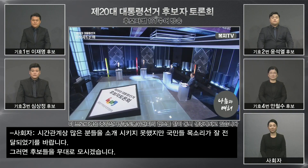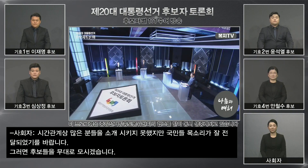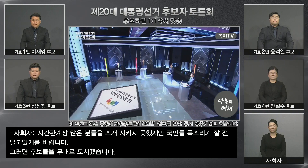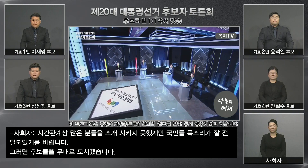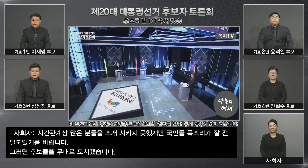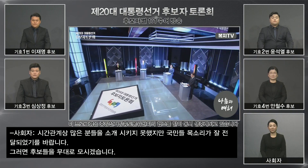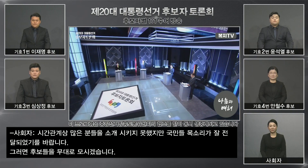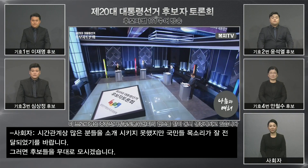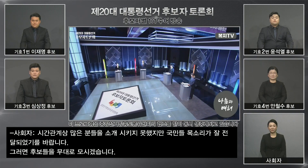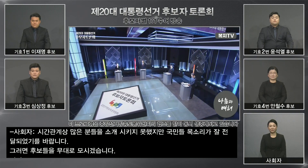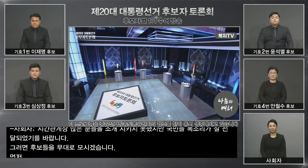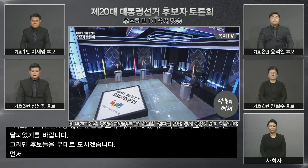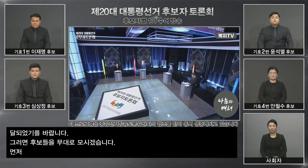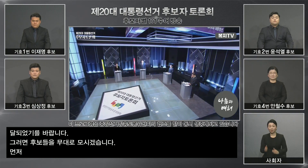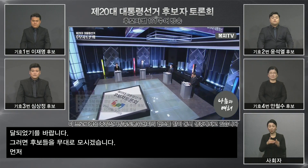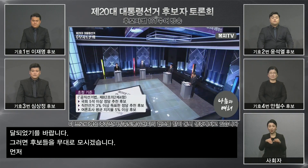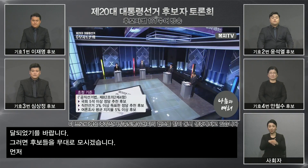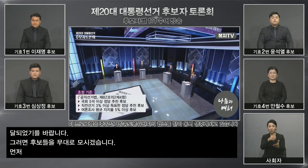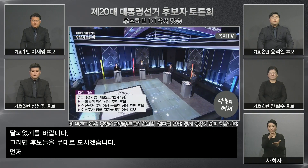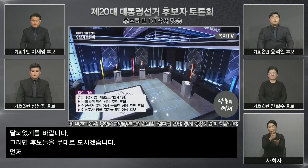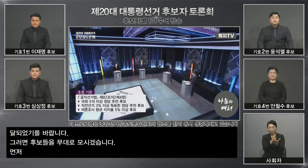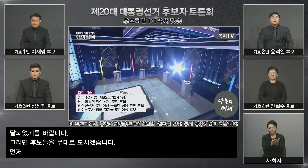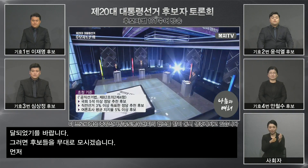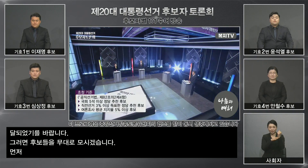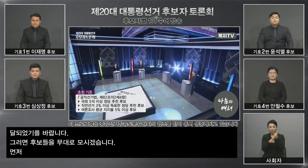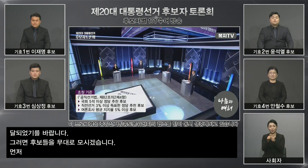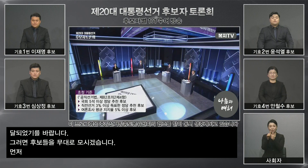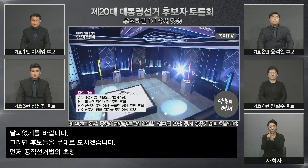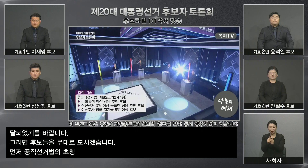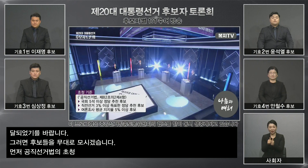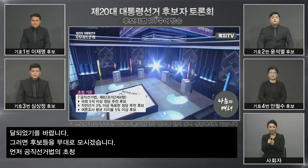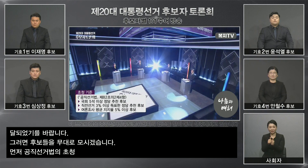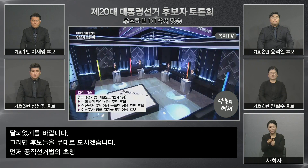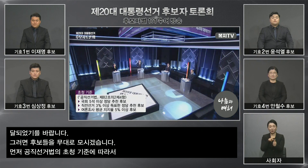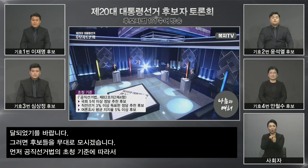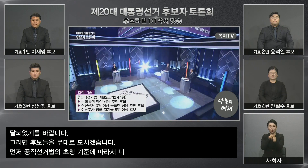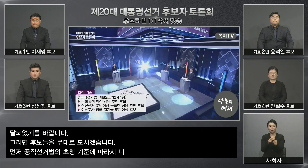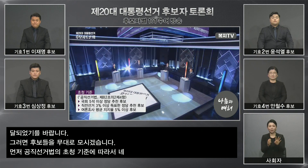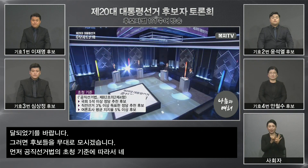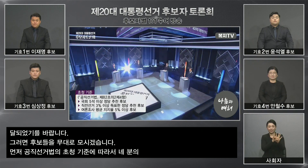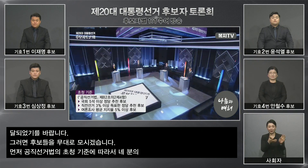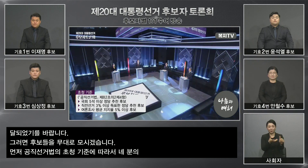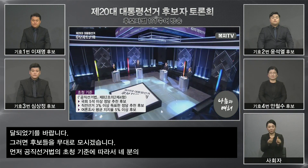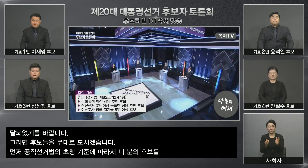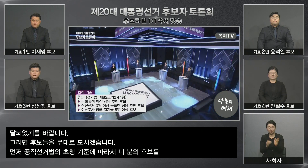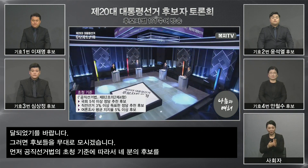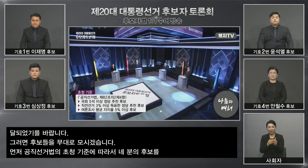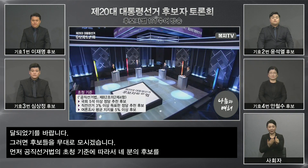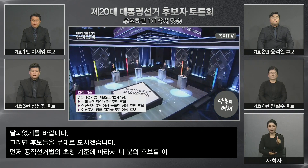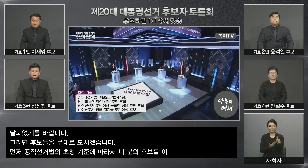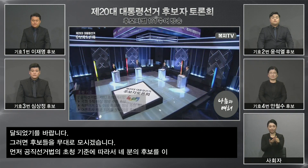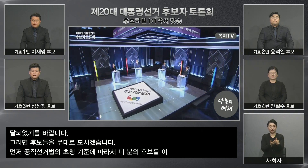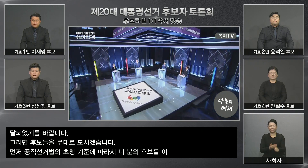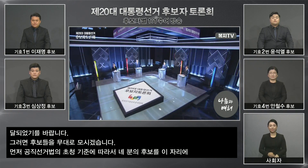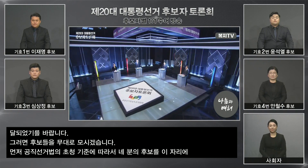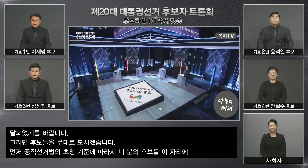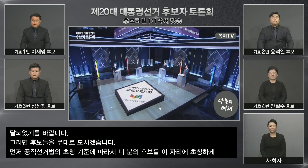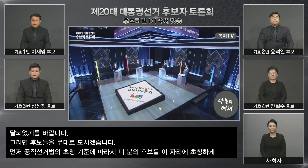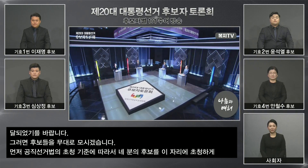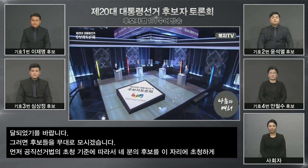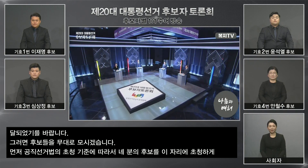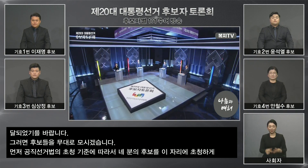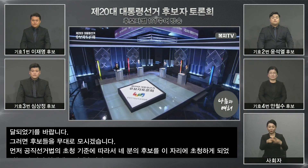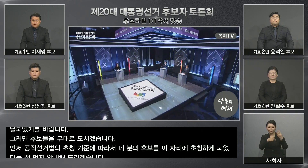네, 먼저 공직선거법의 초청 기준에 따라서 4분의 후보를 이 자리에 초청하게 되었다는 점 먼저 안내해 드리겠습니다. 그럼